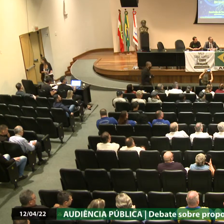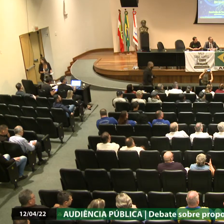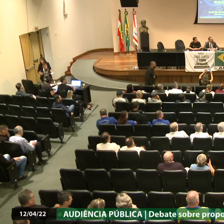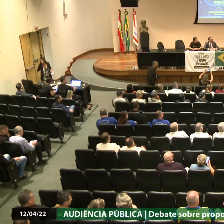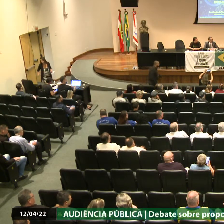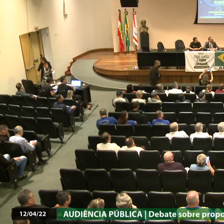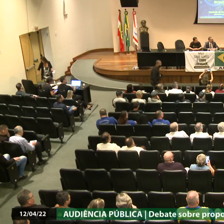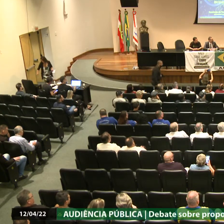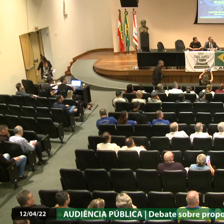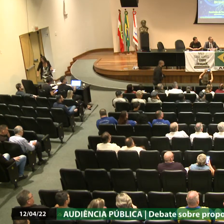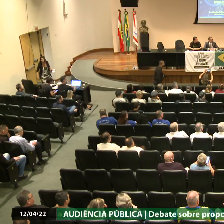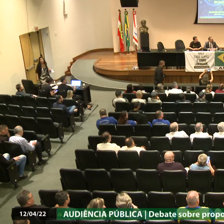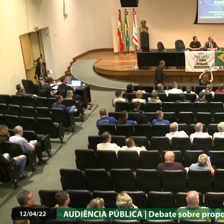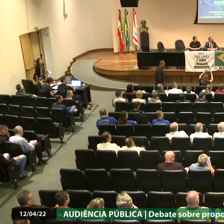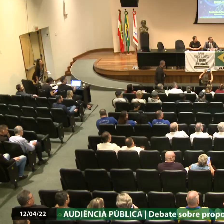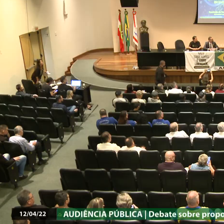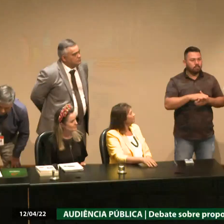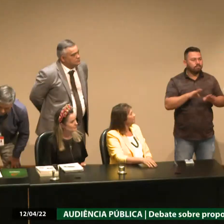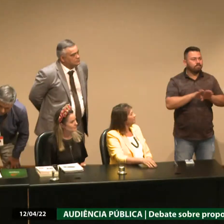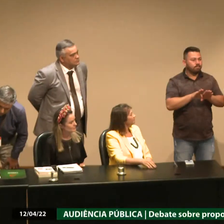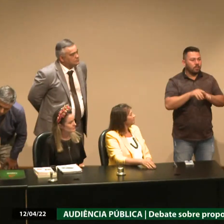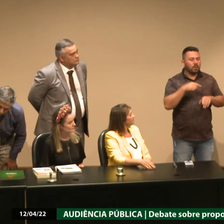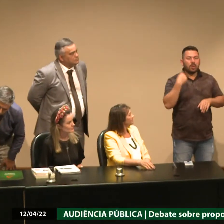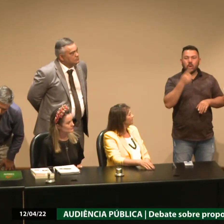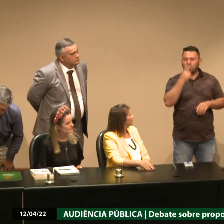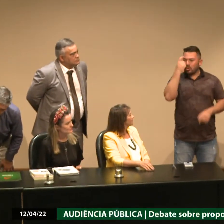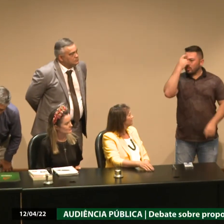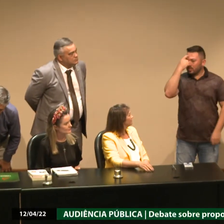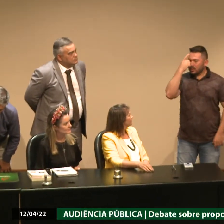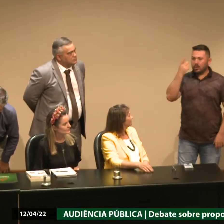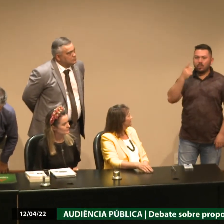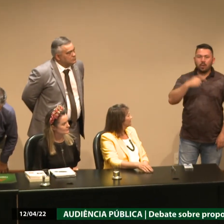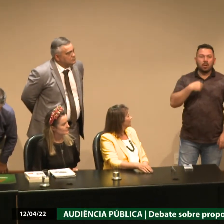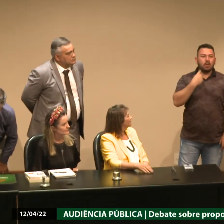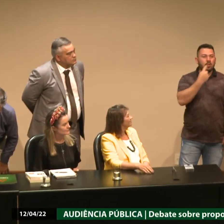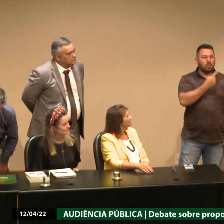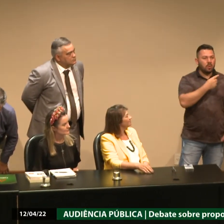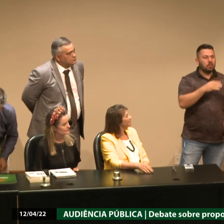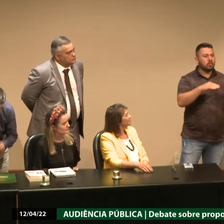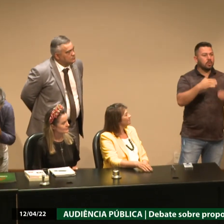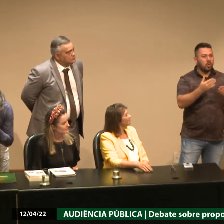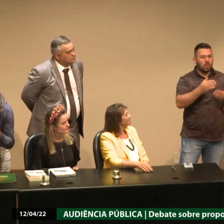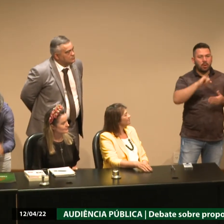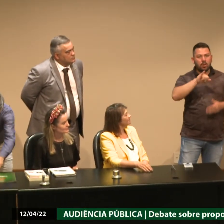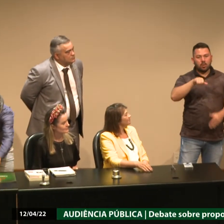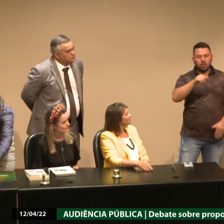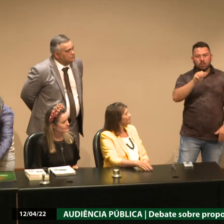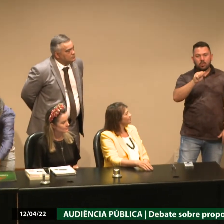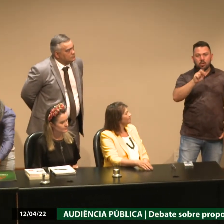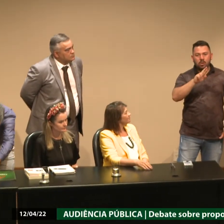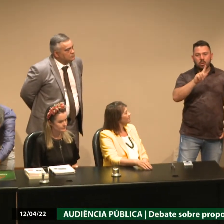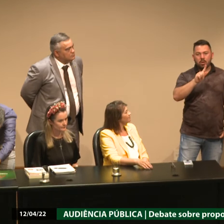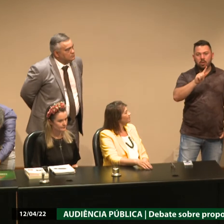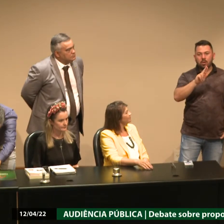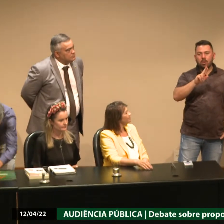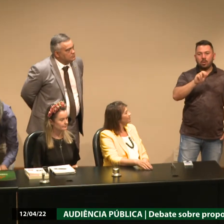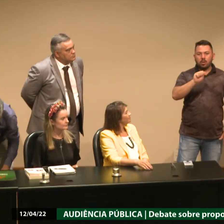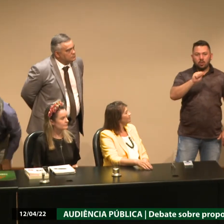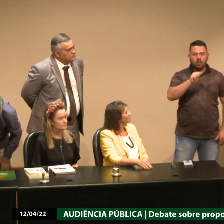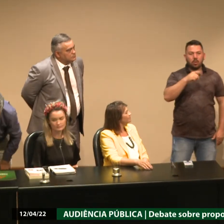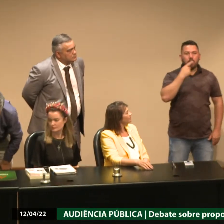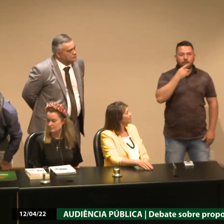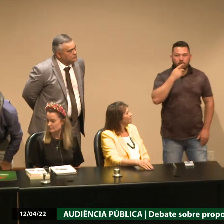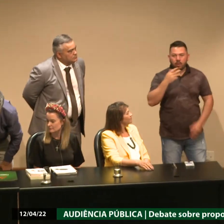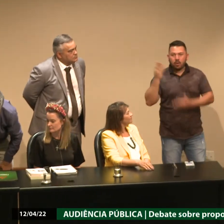para dizer também aquilo que nós pensamos nós enquanto Jaraguá do Sul queremos dizer